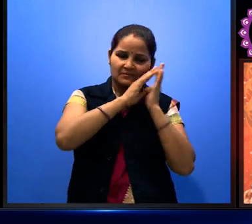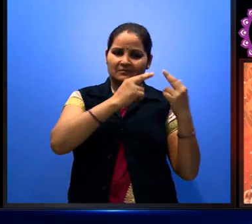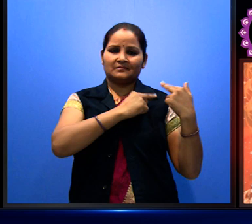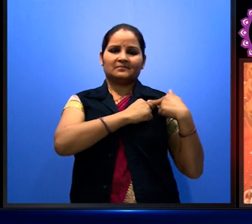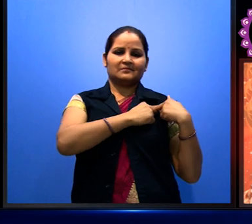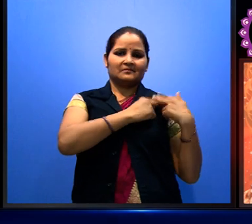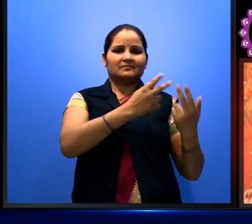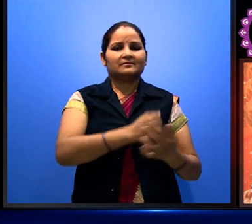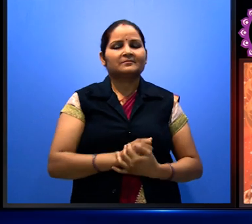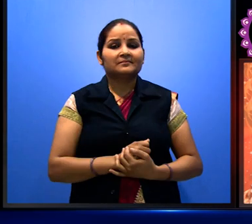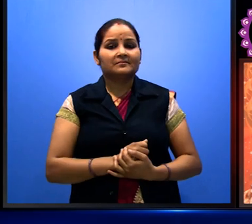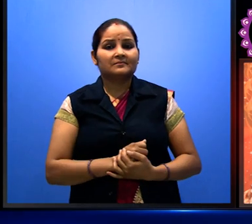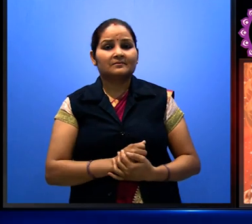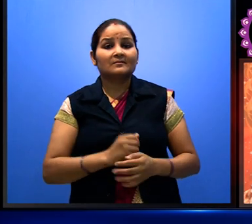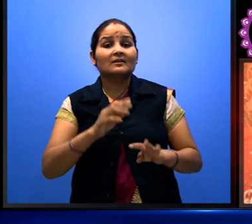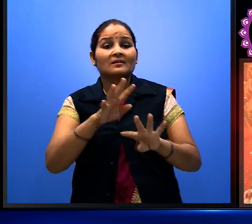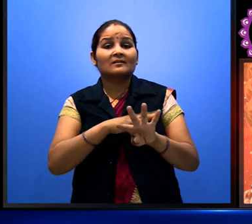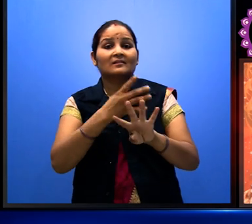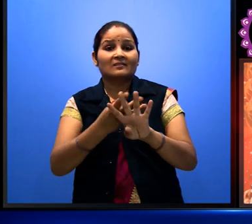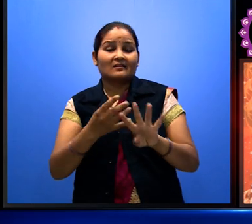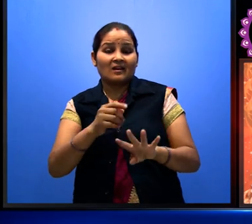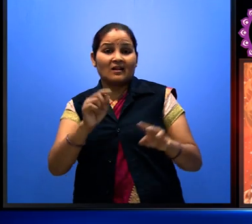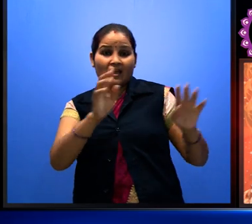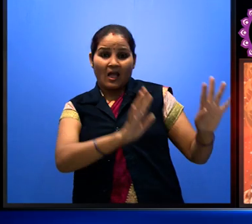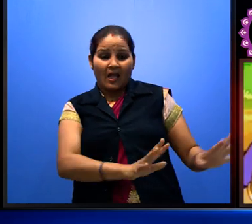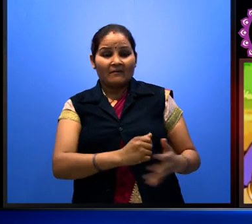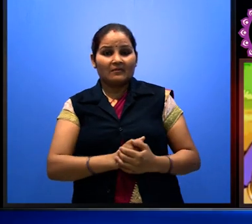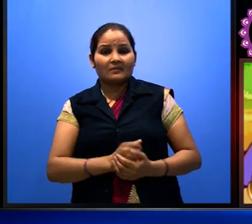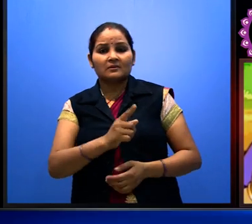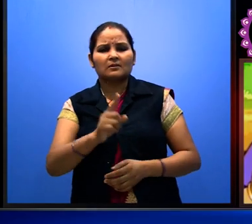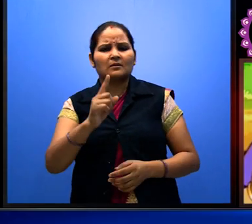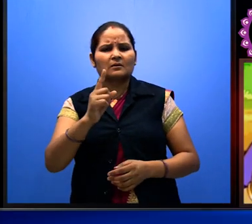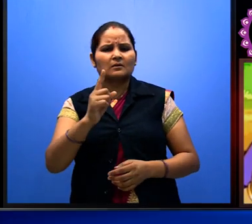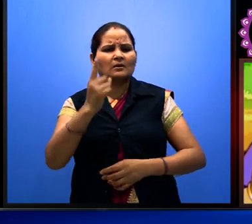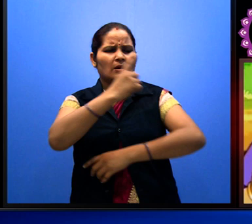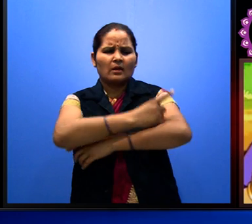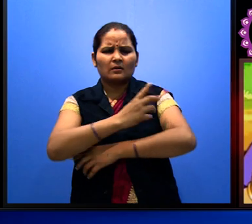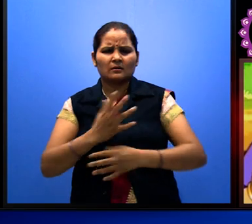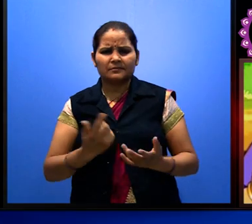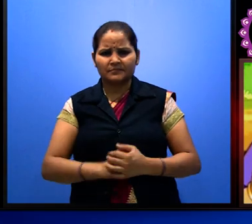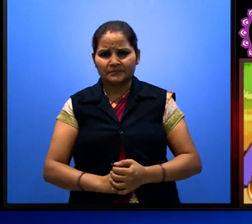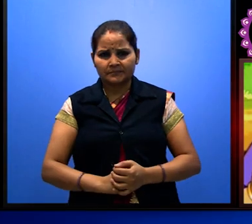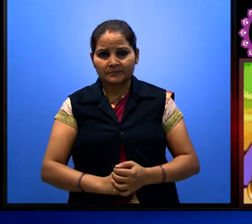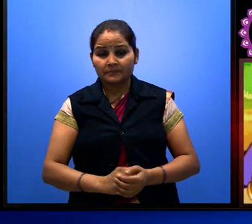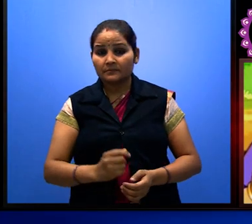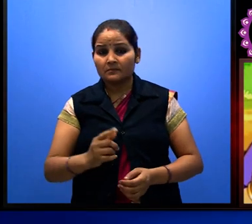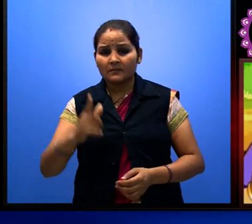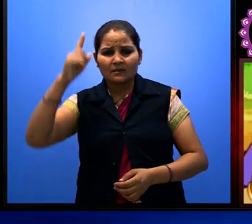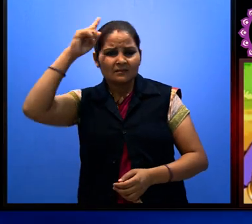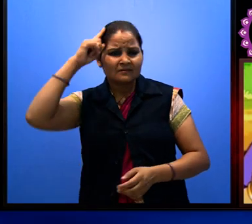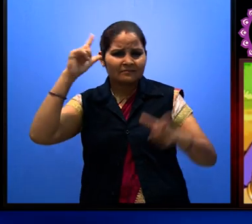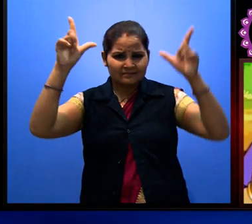थी। चारपाई खटिया डाली हुई थी। तो एक बार की बात है,